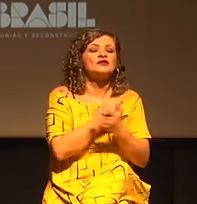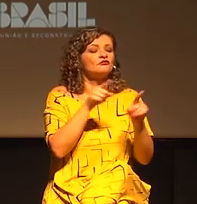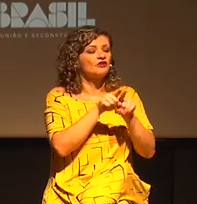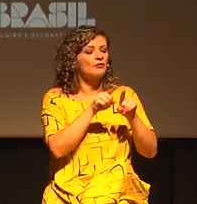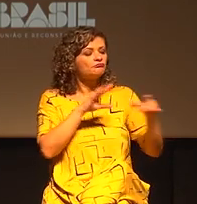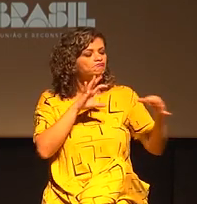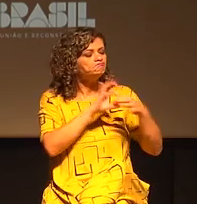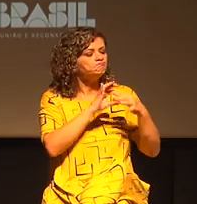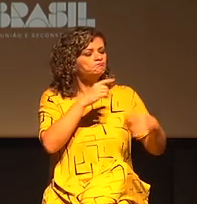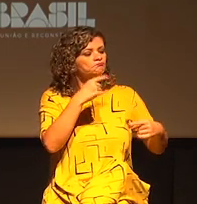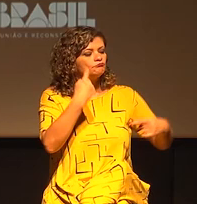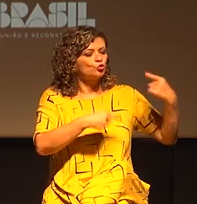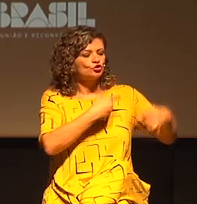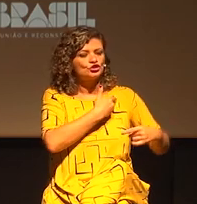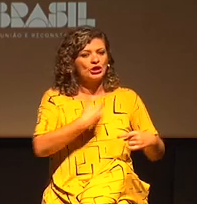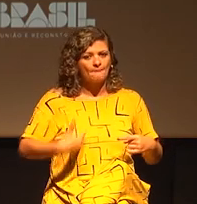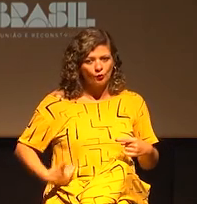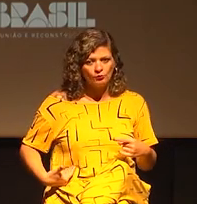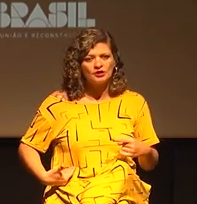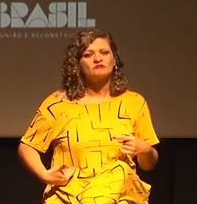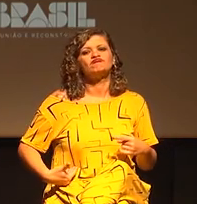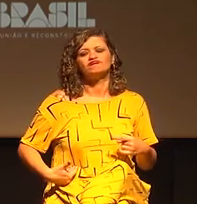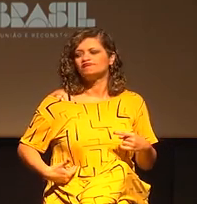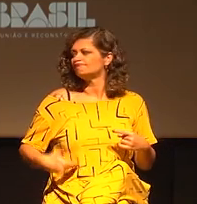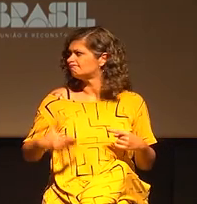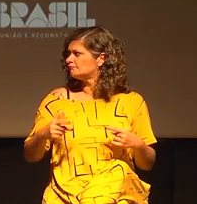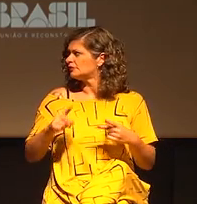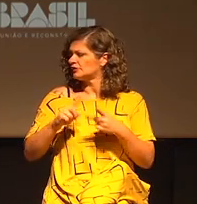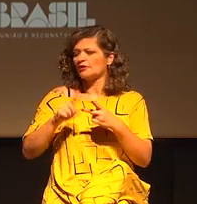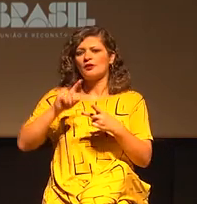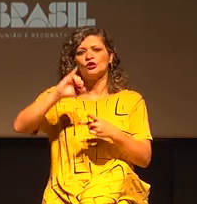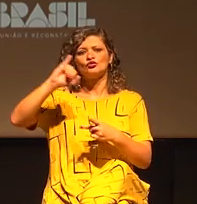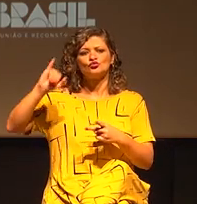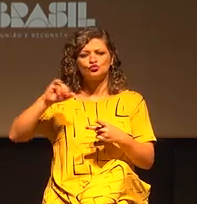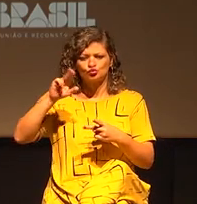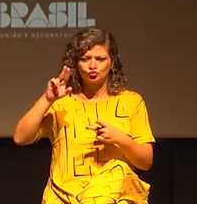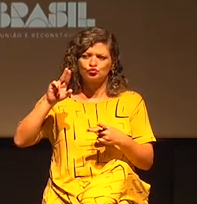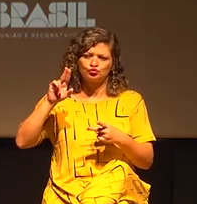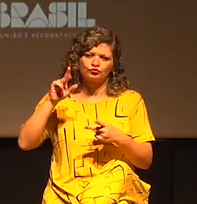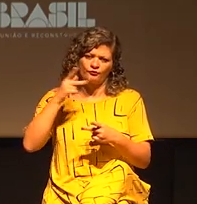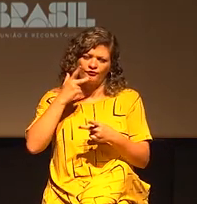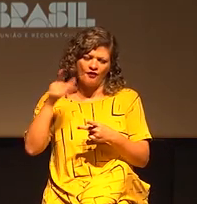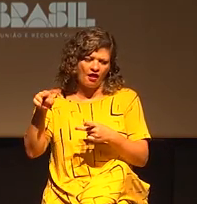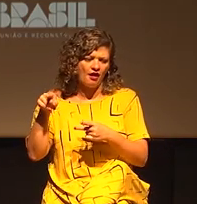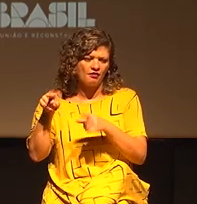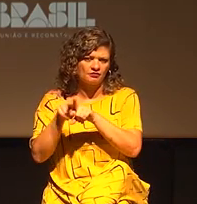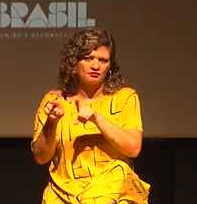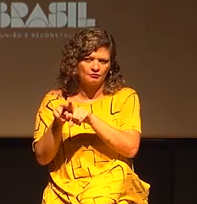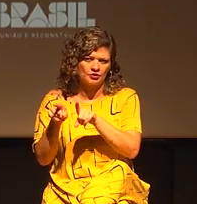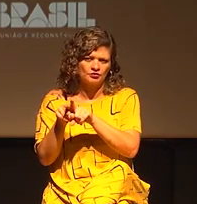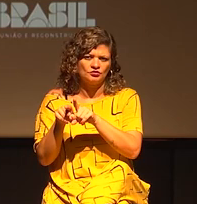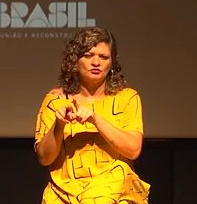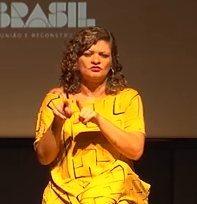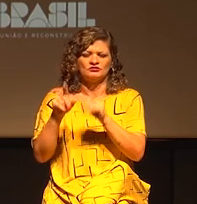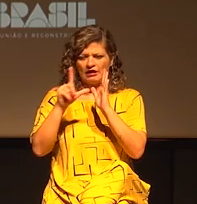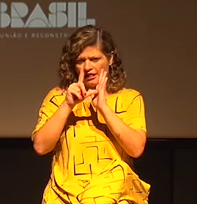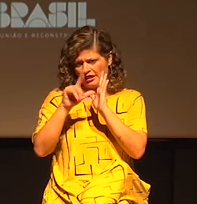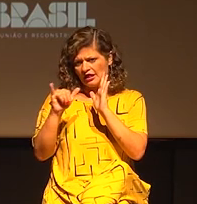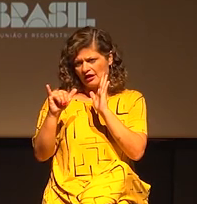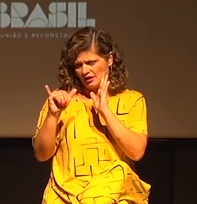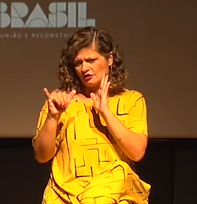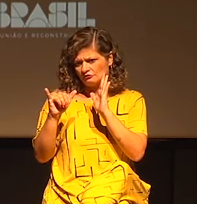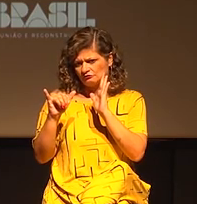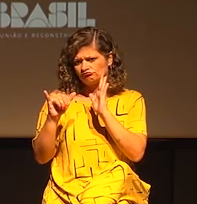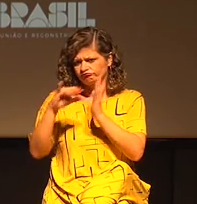pública e eu acho que realmente depois a a Ju também vai falar né sobre a a essa essa lei que que